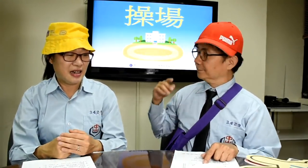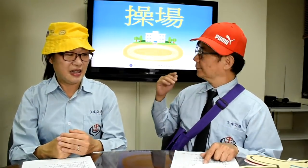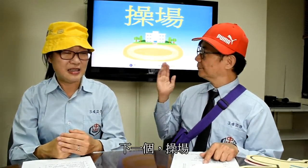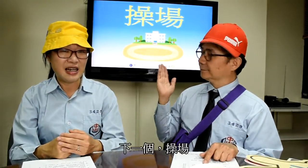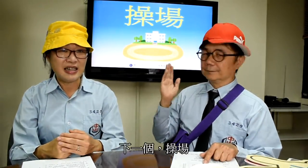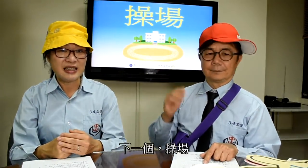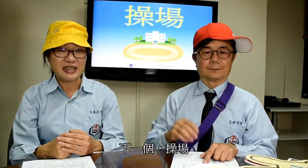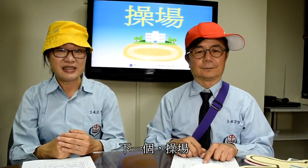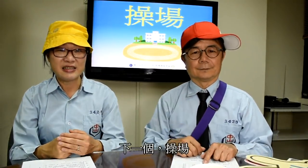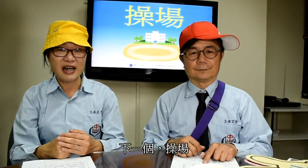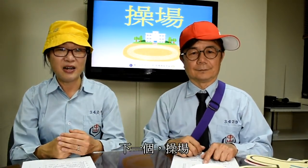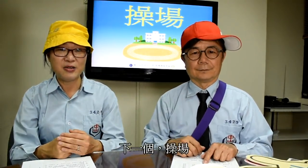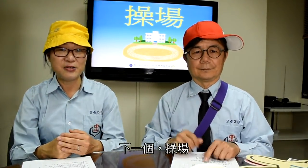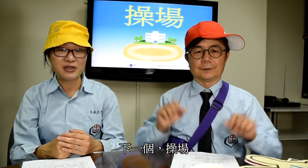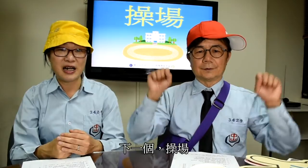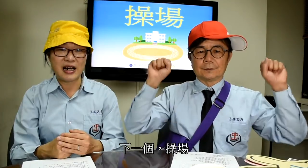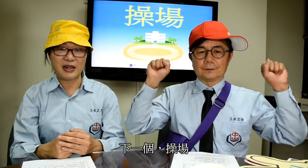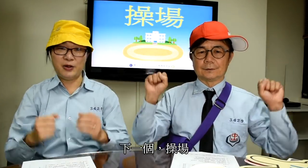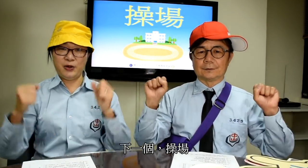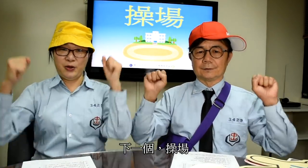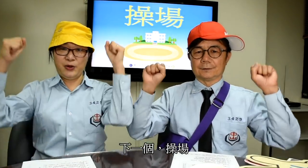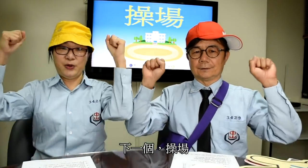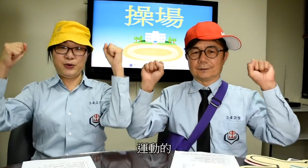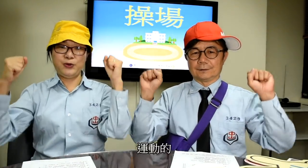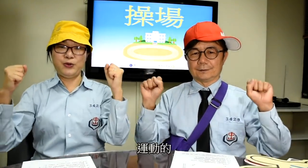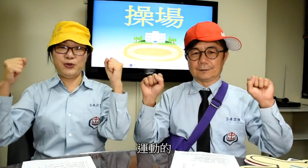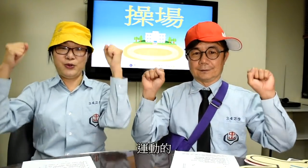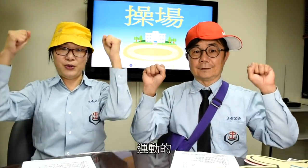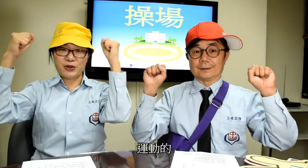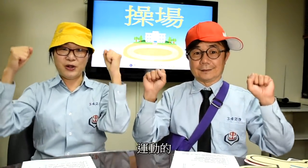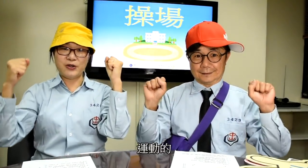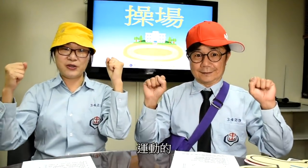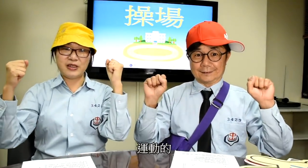下一个操场，运动的